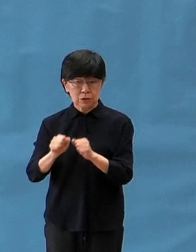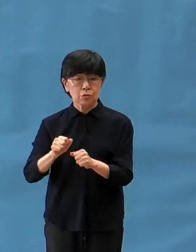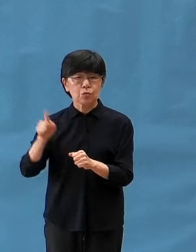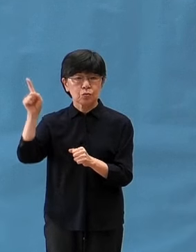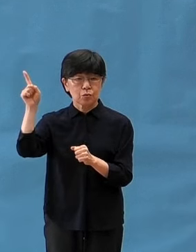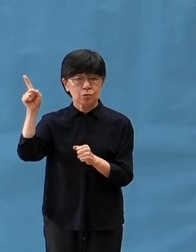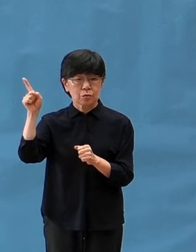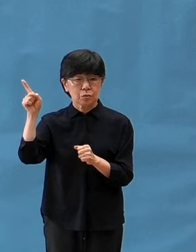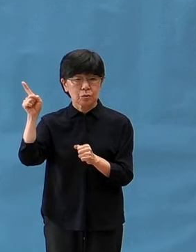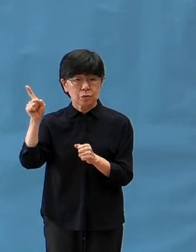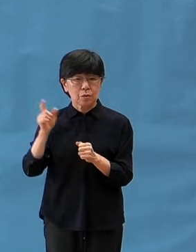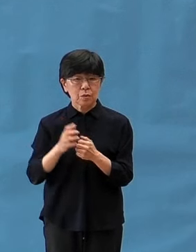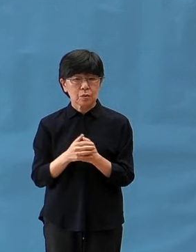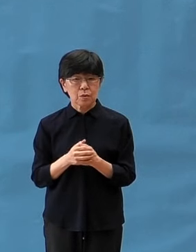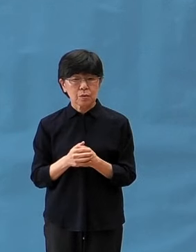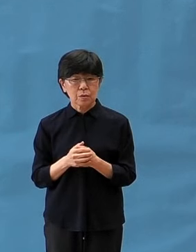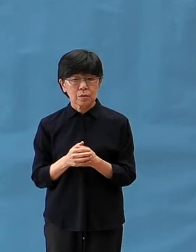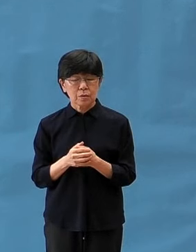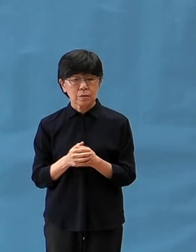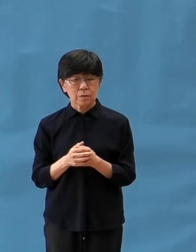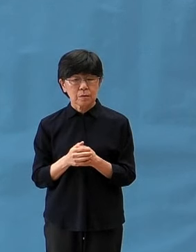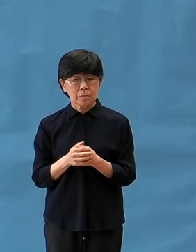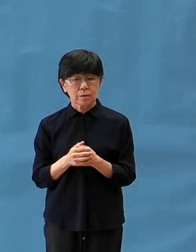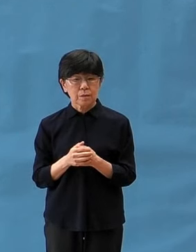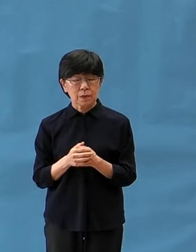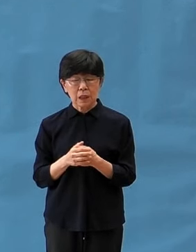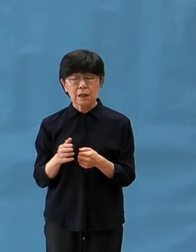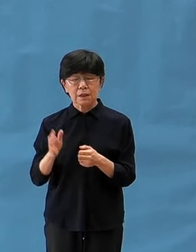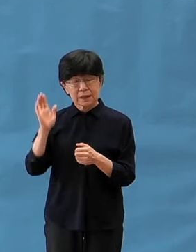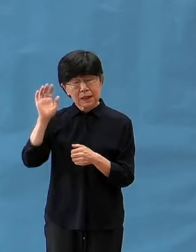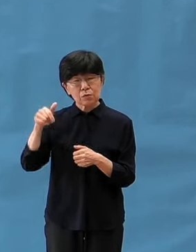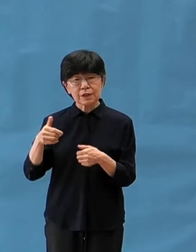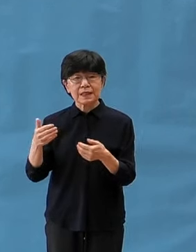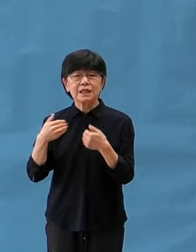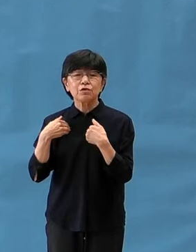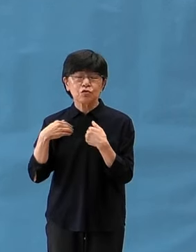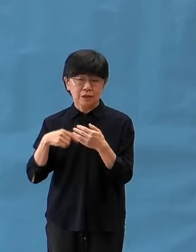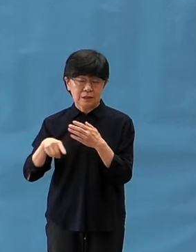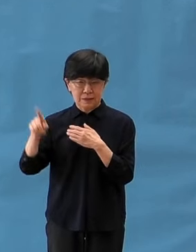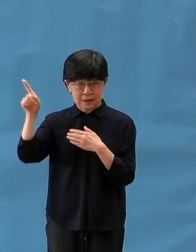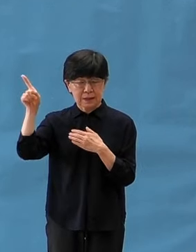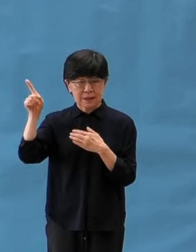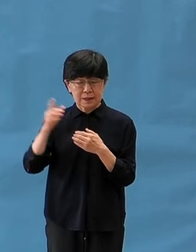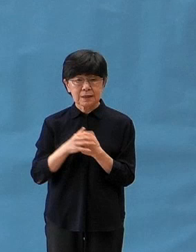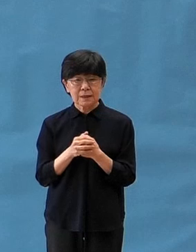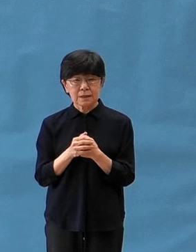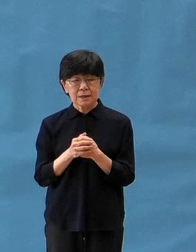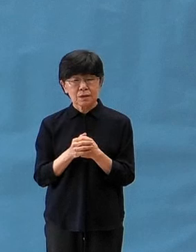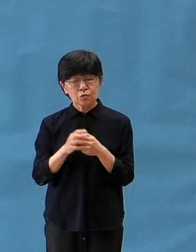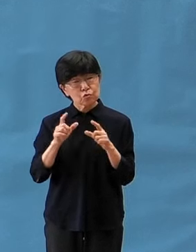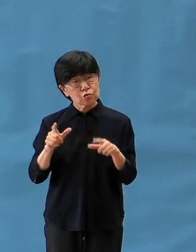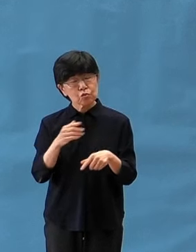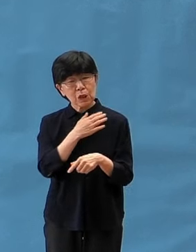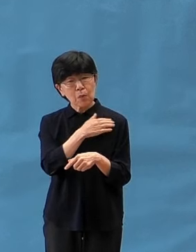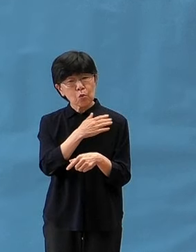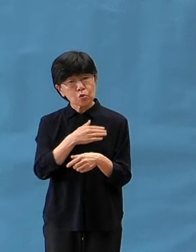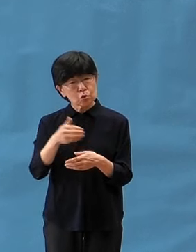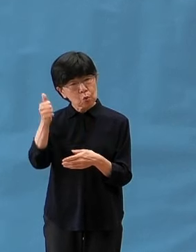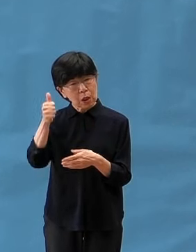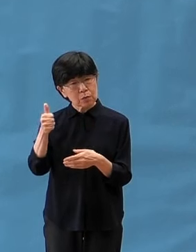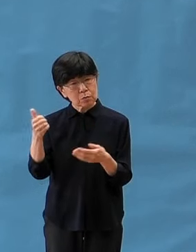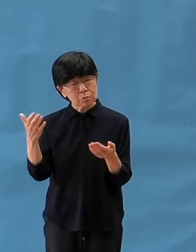うん。まあそういう、まあ今で言う、まあ普通で言うと官房長官の仕事なんだと思いますけ